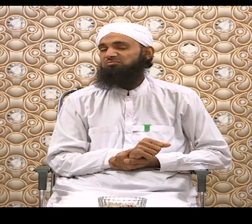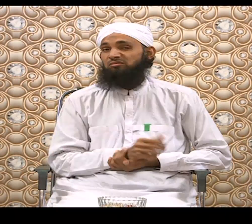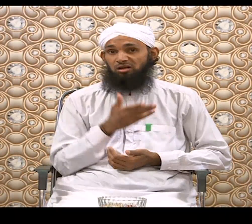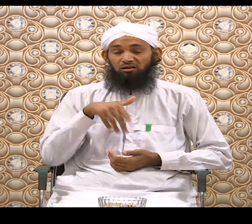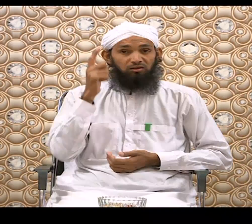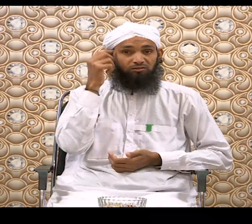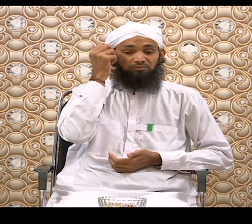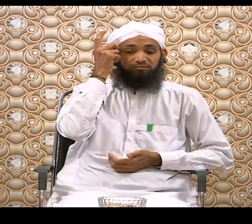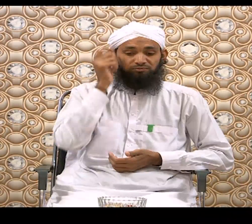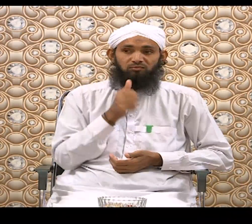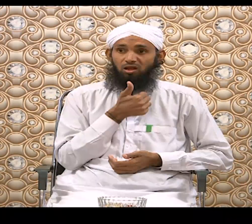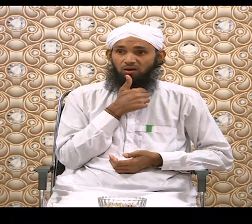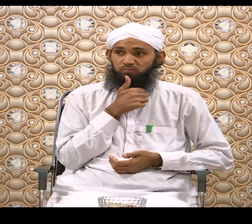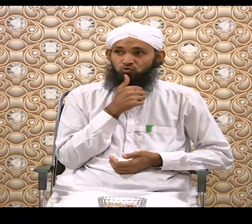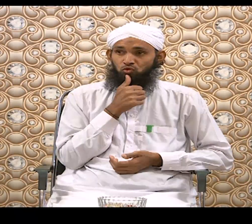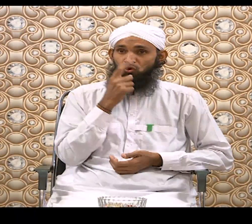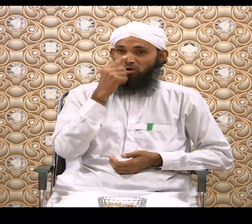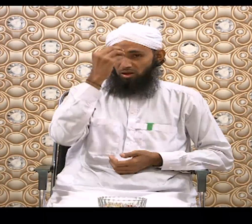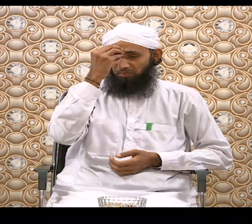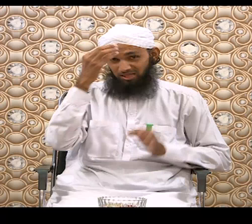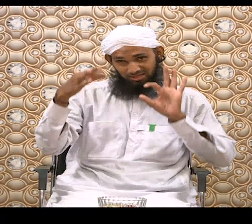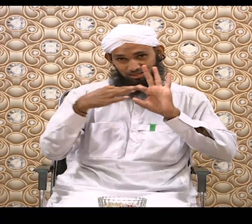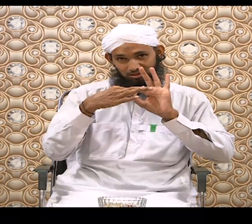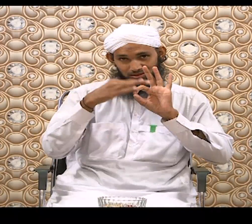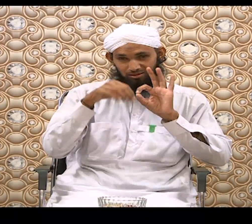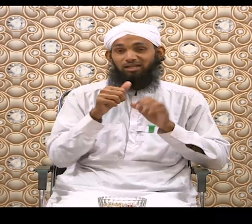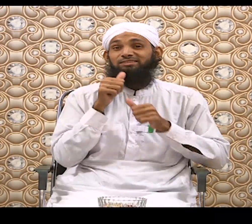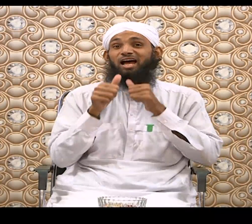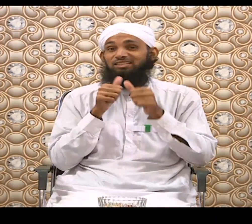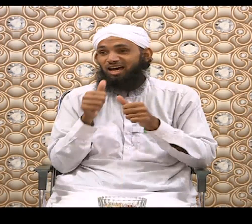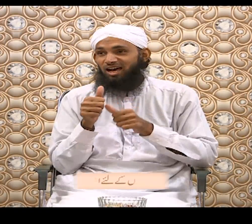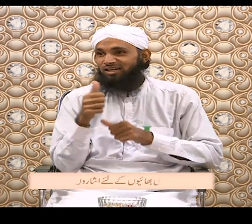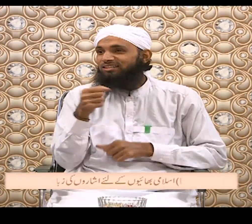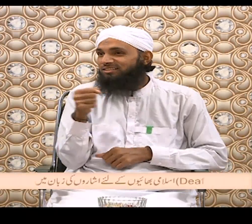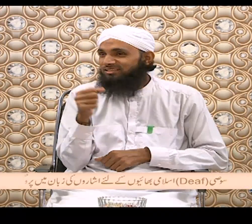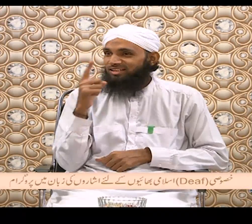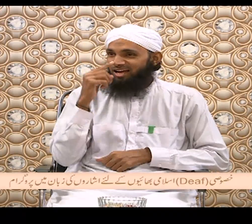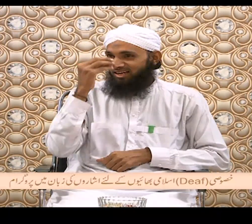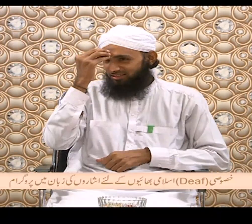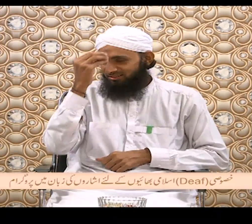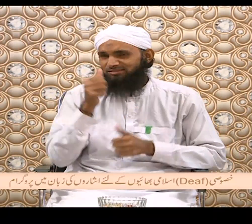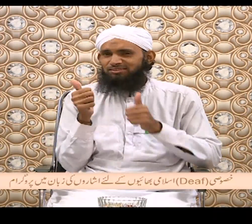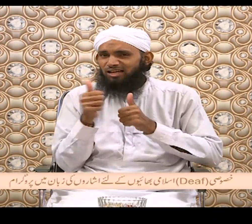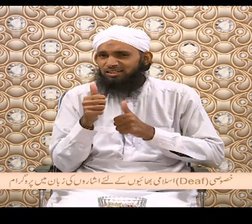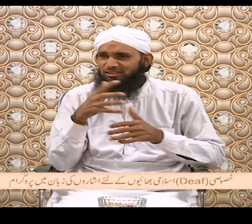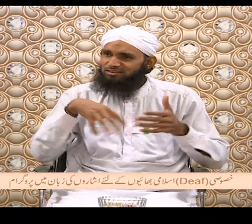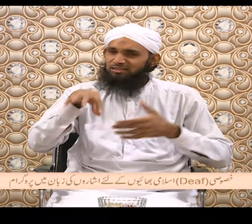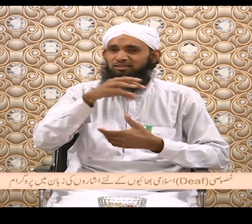یاد رکھیے والدین سے نسبت کی وجہ سے دادا دادی نانا نانی نیز